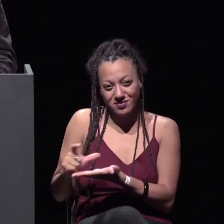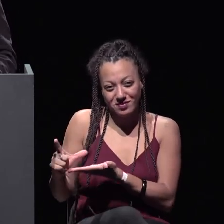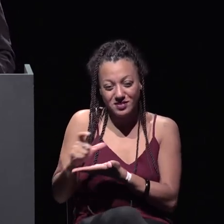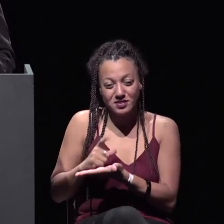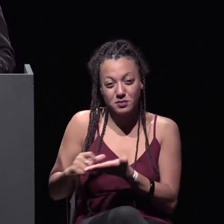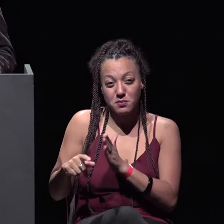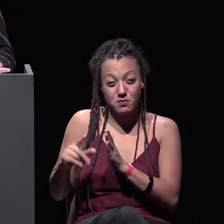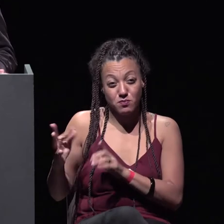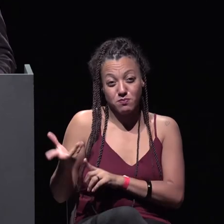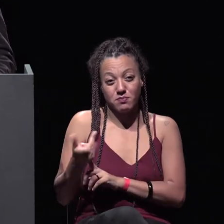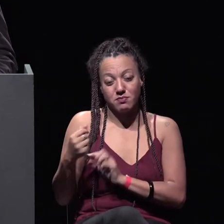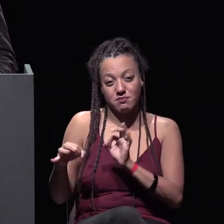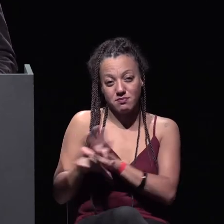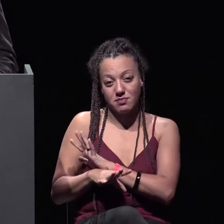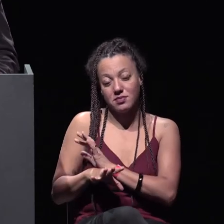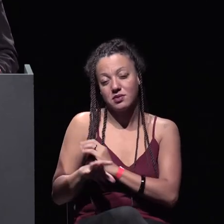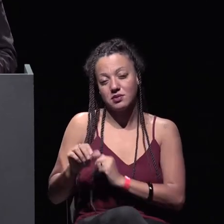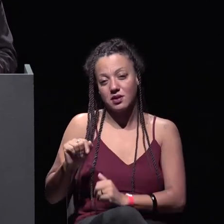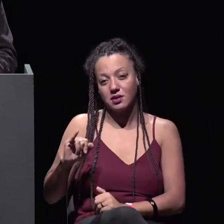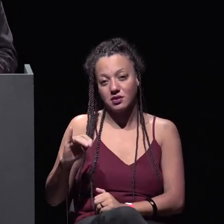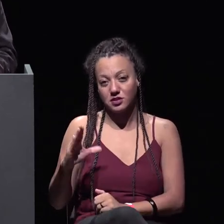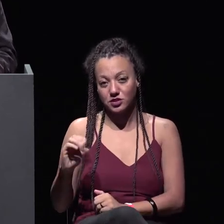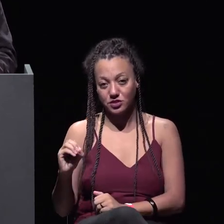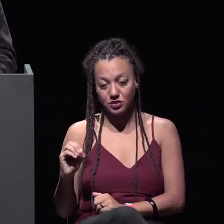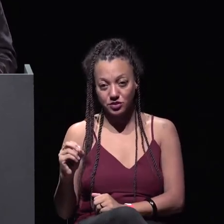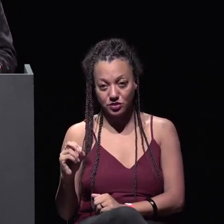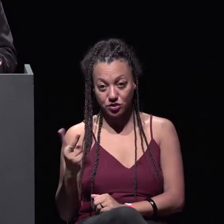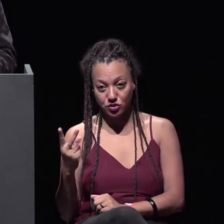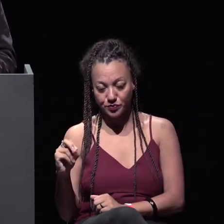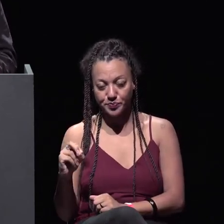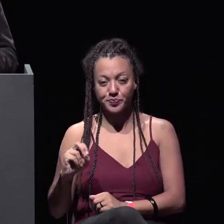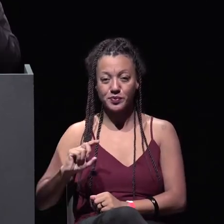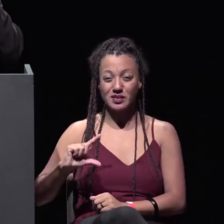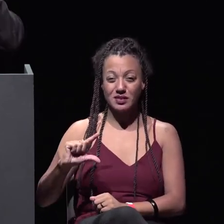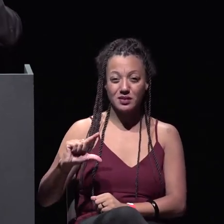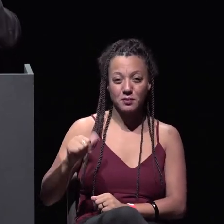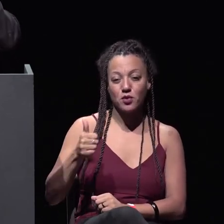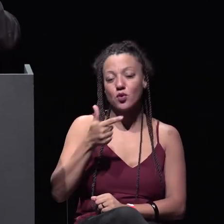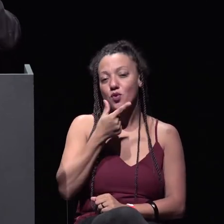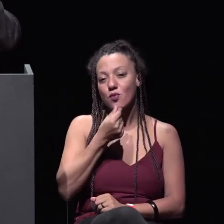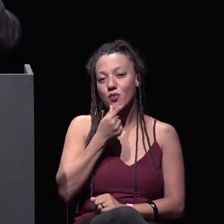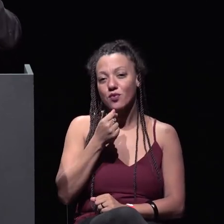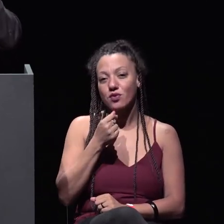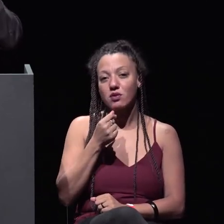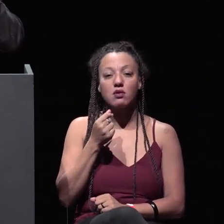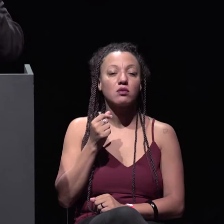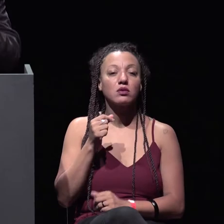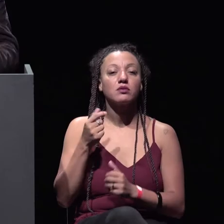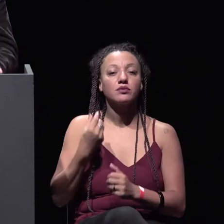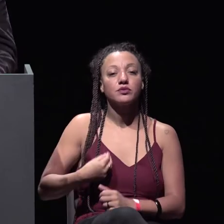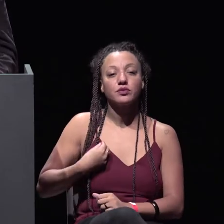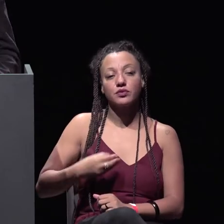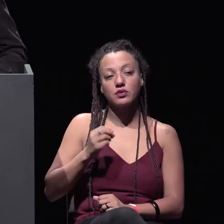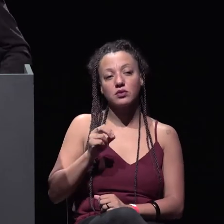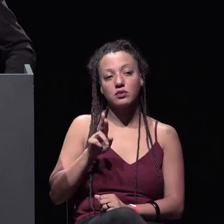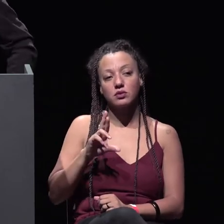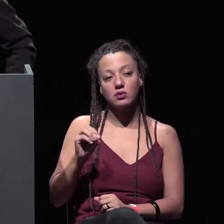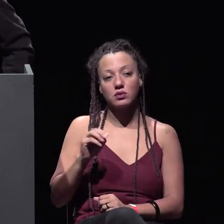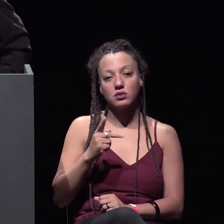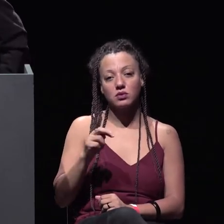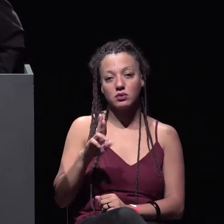de 2003 e logo antes disso a publicação de um livro por uma investigadora lá de ouro preto mas que na altura